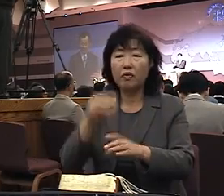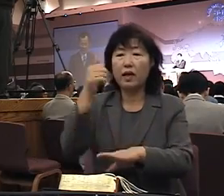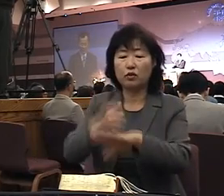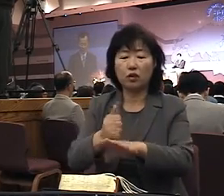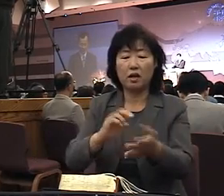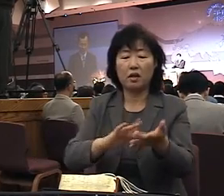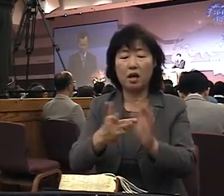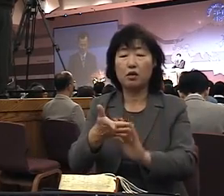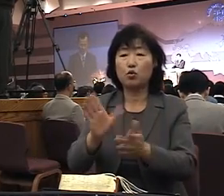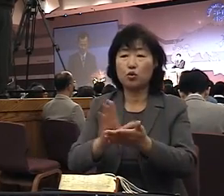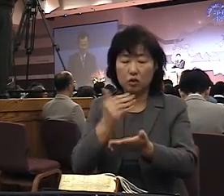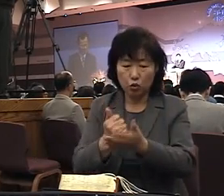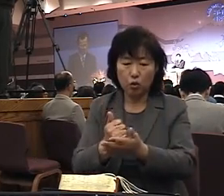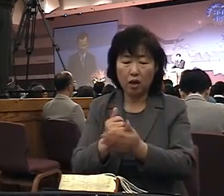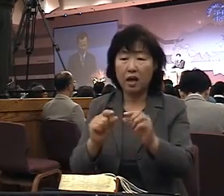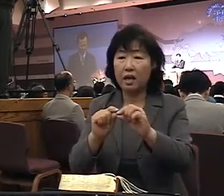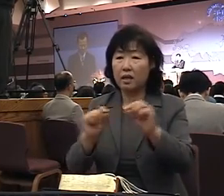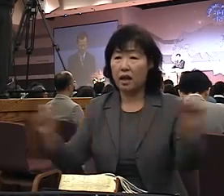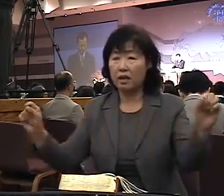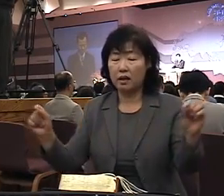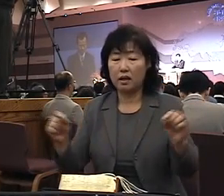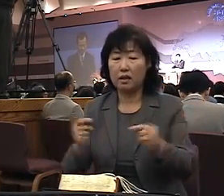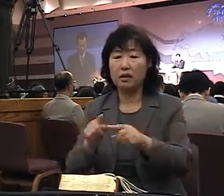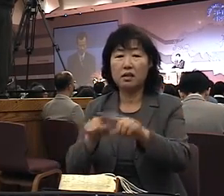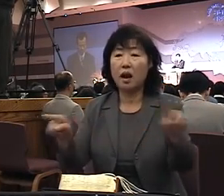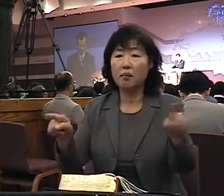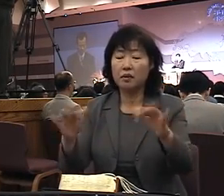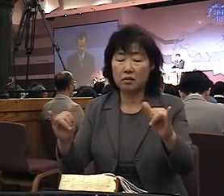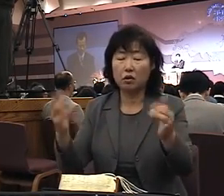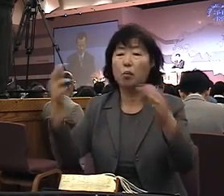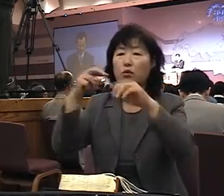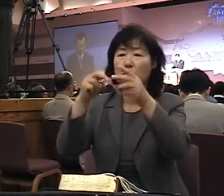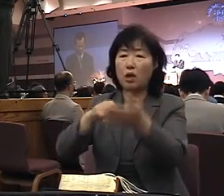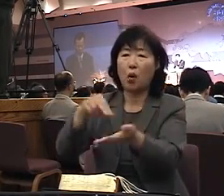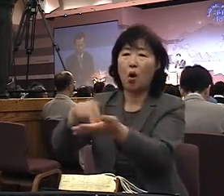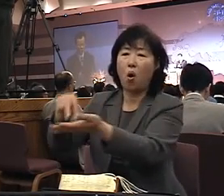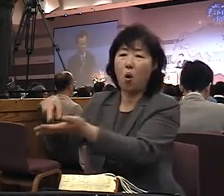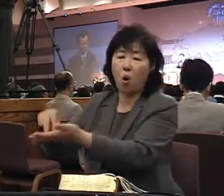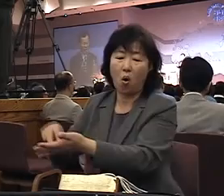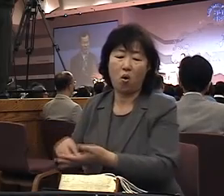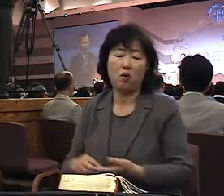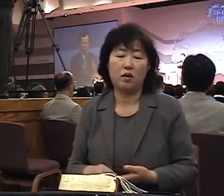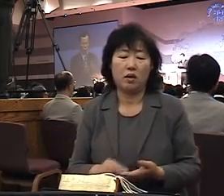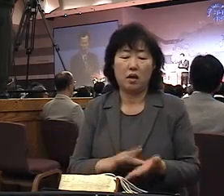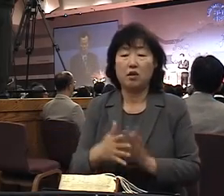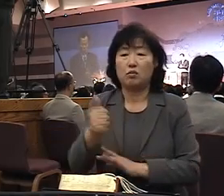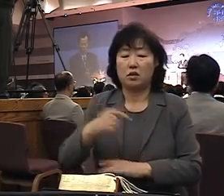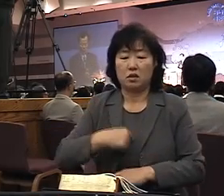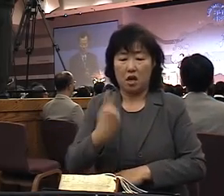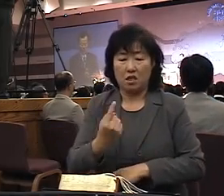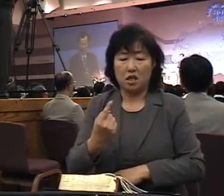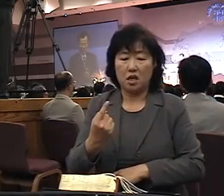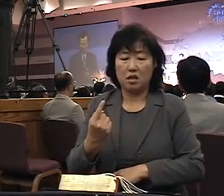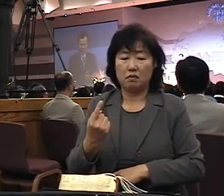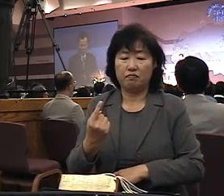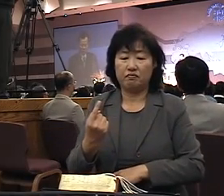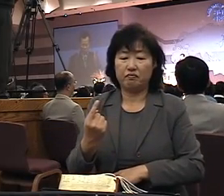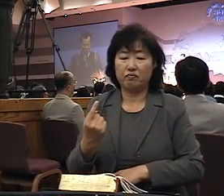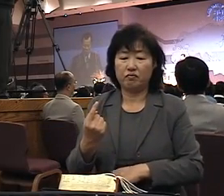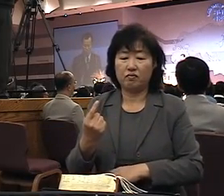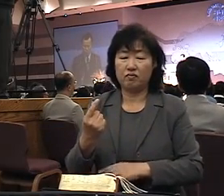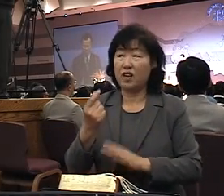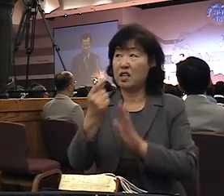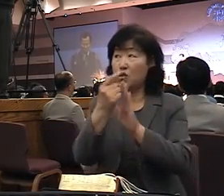라인에 그들을 세우신다는 것입니다. 예수님은 자신의 족보를 통해